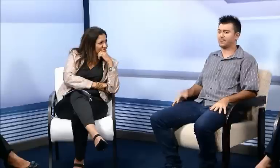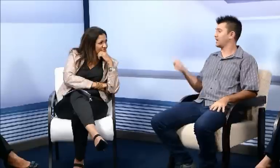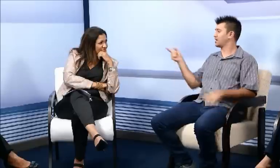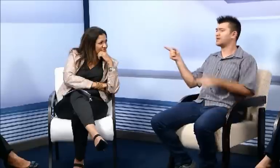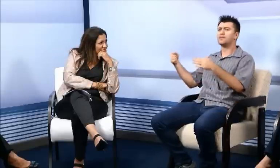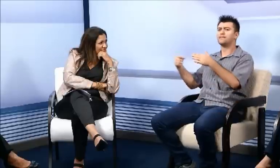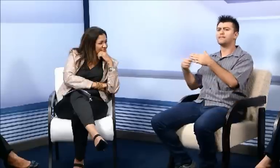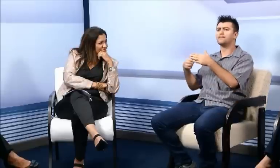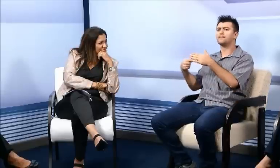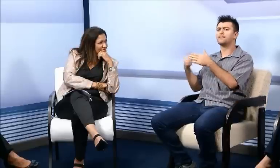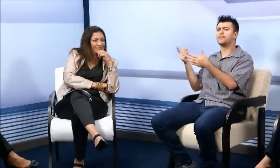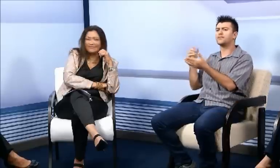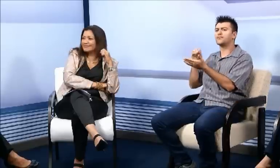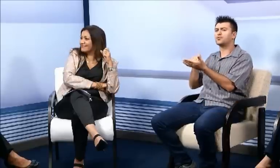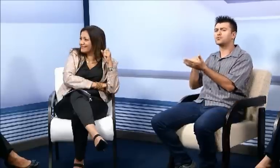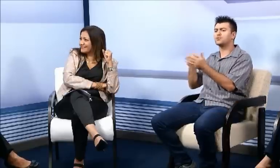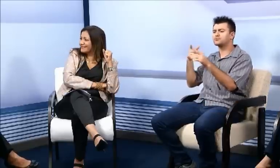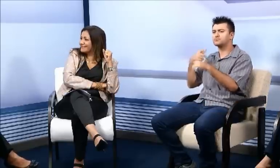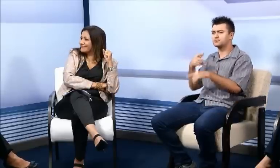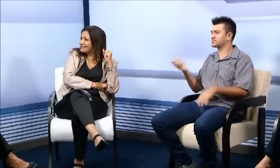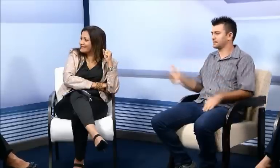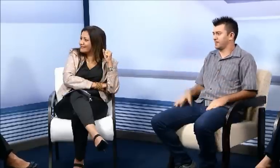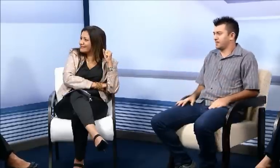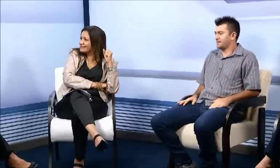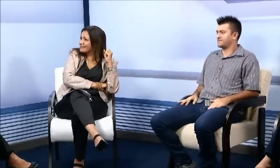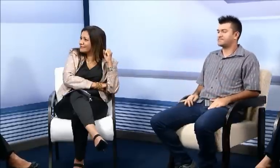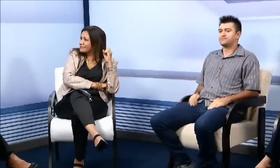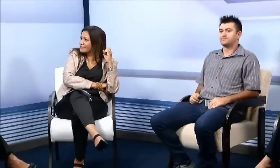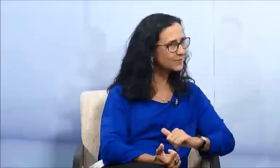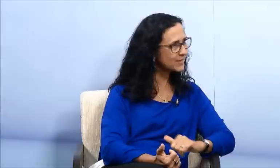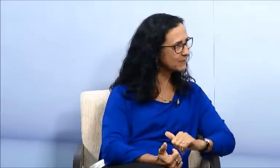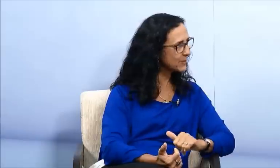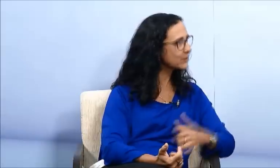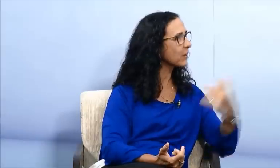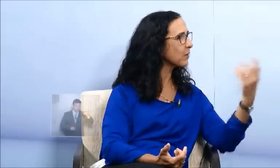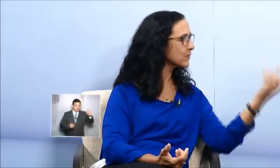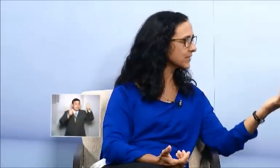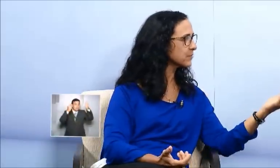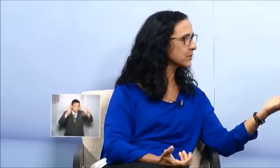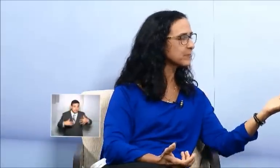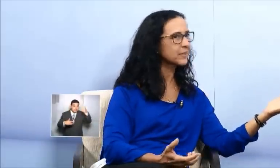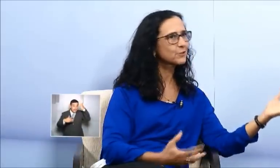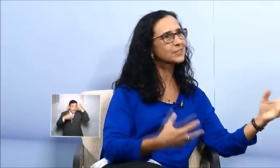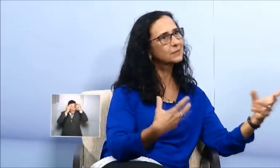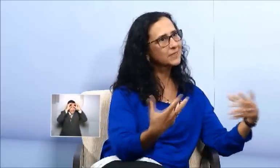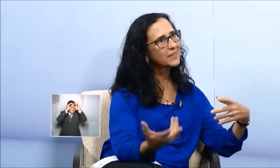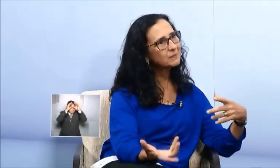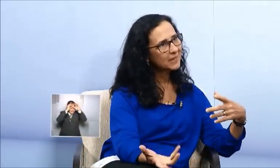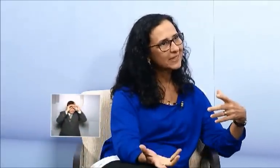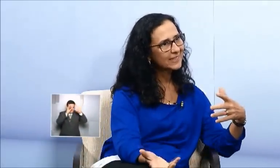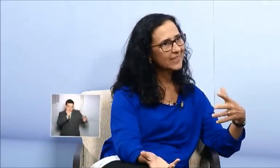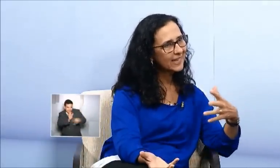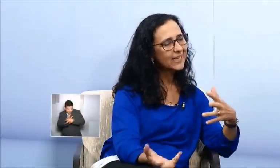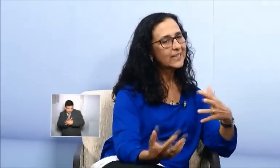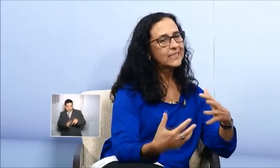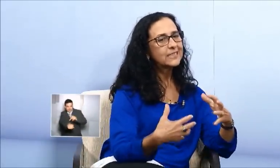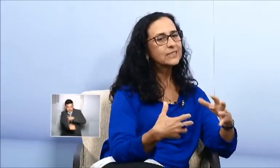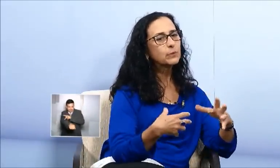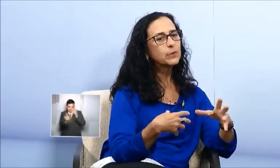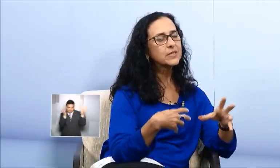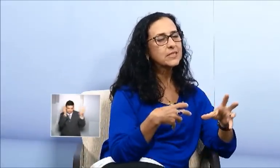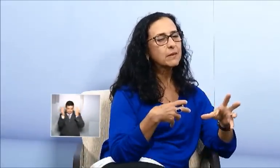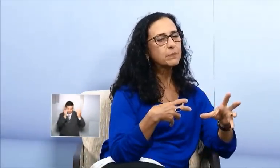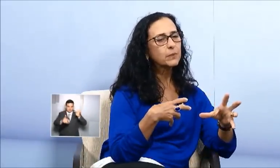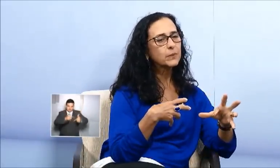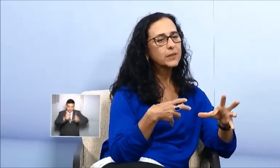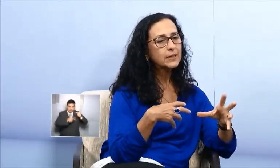descontraído, você sabe que ela está feliz. Tá. E agora eu ia falar das funções executivas da mente, que é uma coisa que a psicopedagogia também trabalha, né? Então,